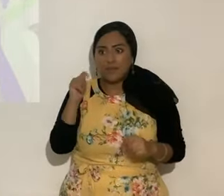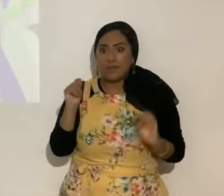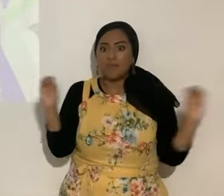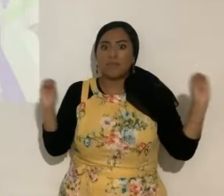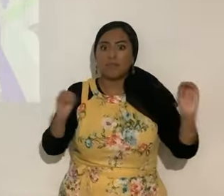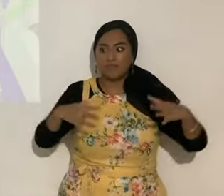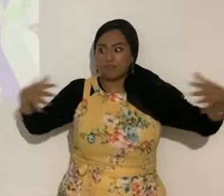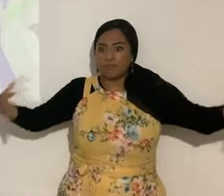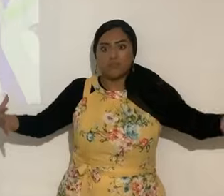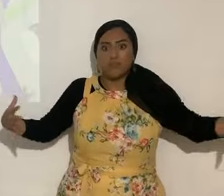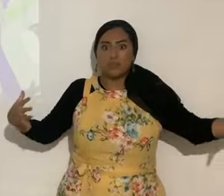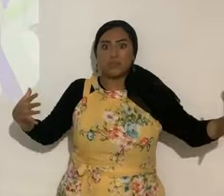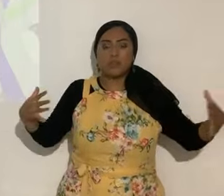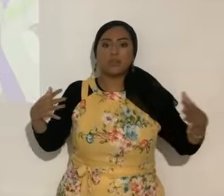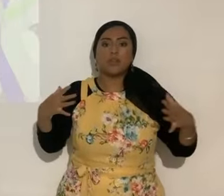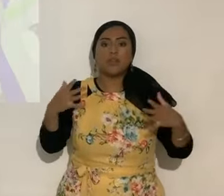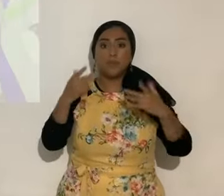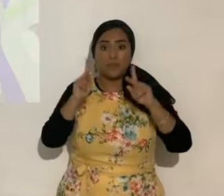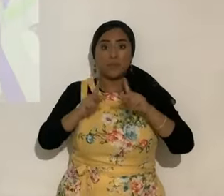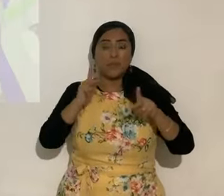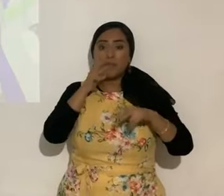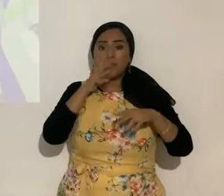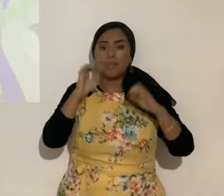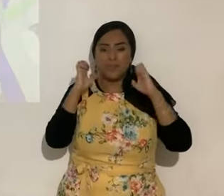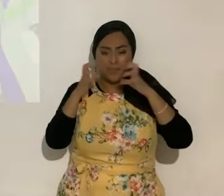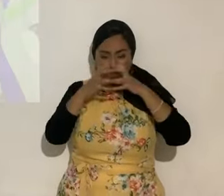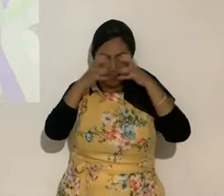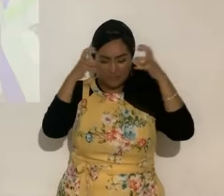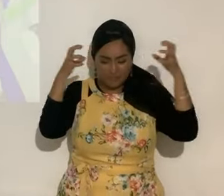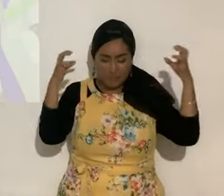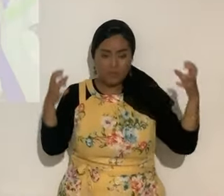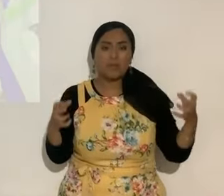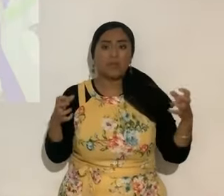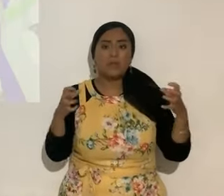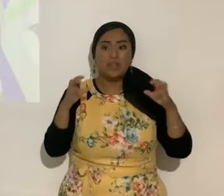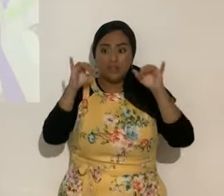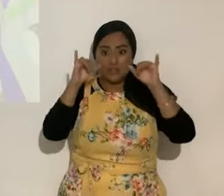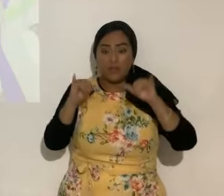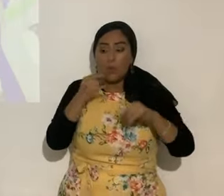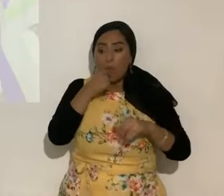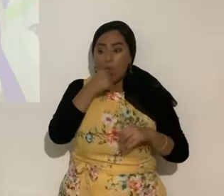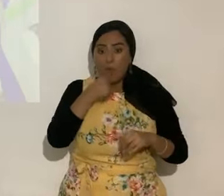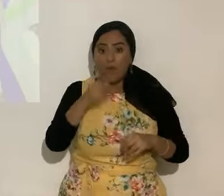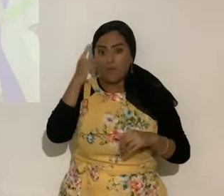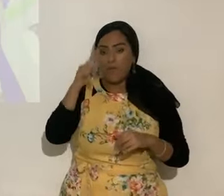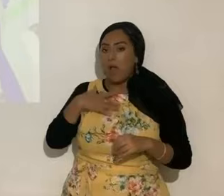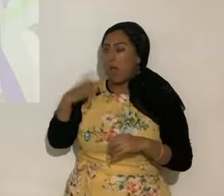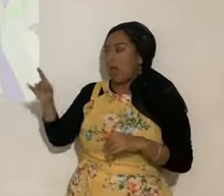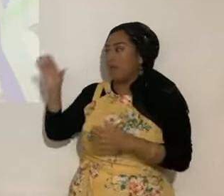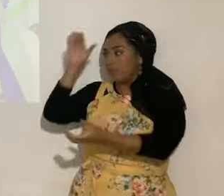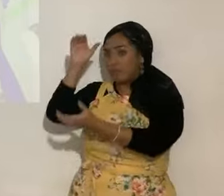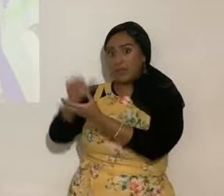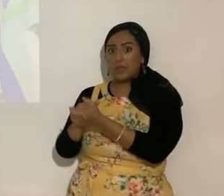estaban obesas, pero se hacían un esfuerzo, tan terrible, por mantenerse, para agradarles a su marido,